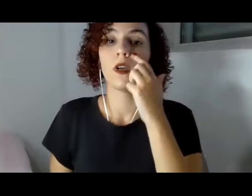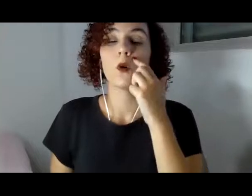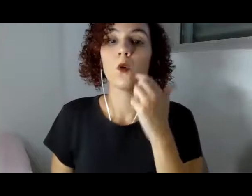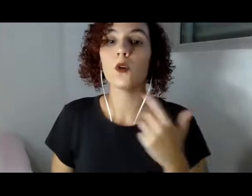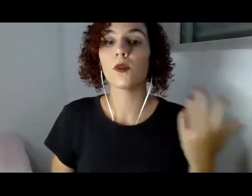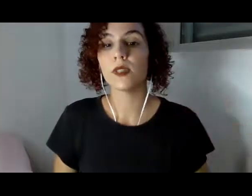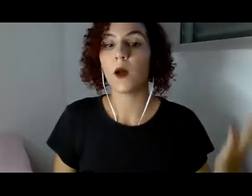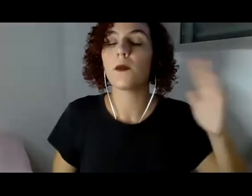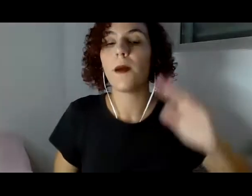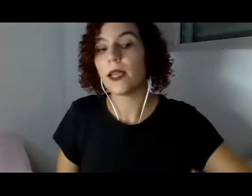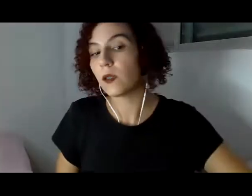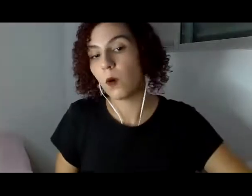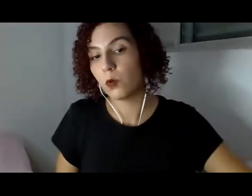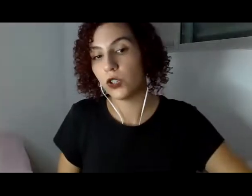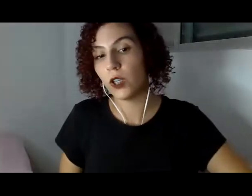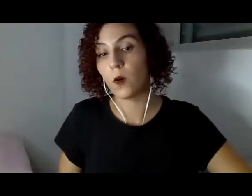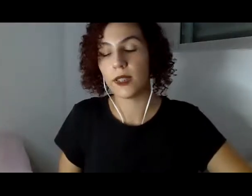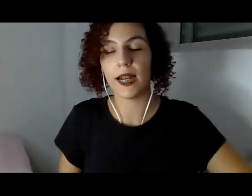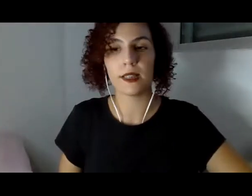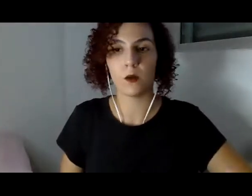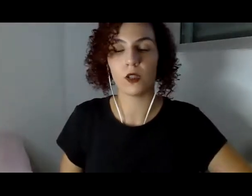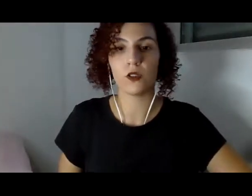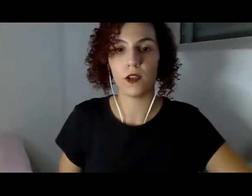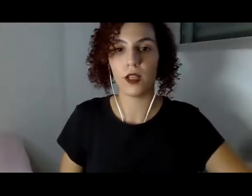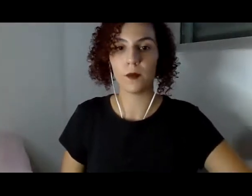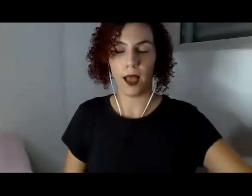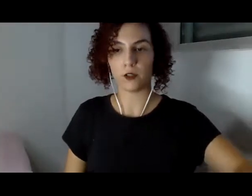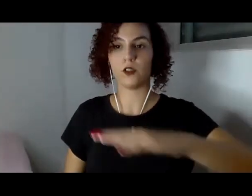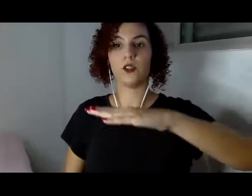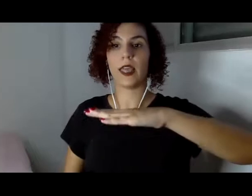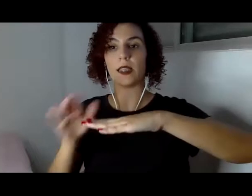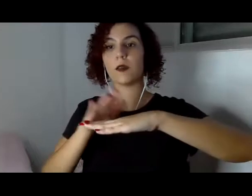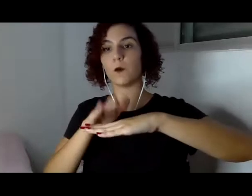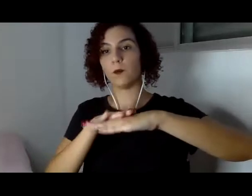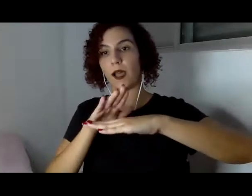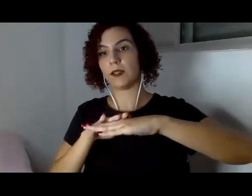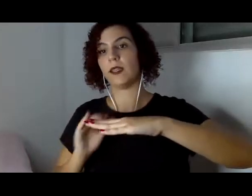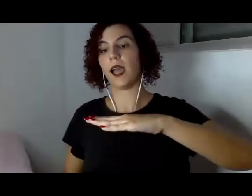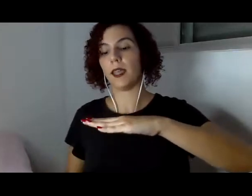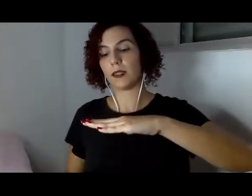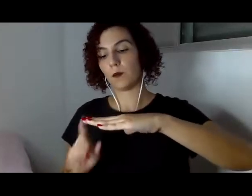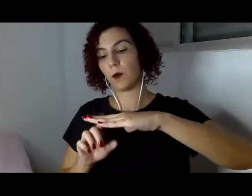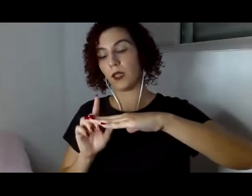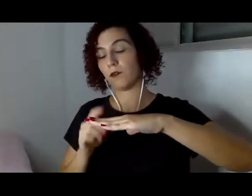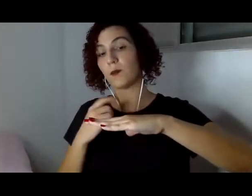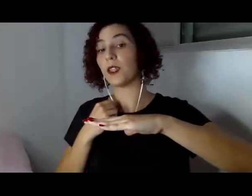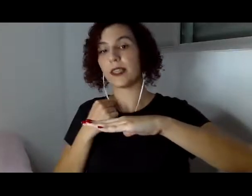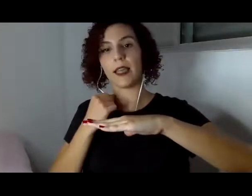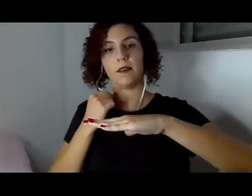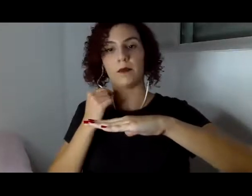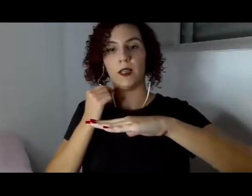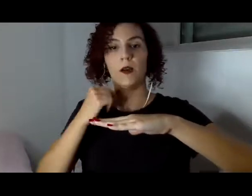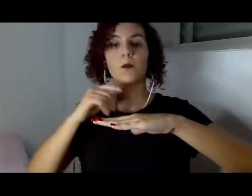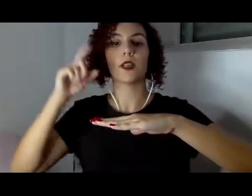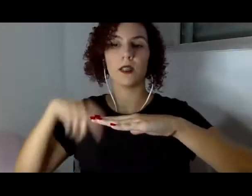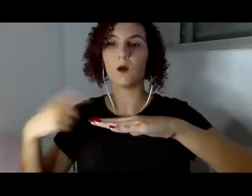Curso. Curso é um sinal que parece com o de coordenação que a gente vai ver lá embaixo. A gente tem essa mão de base. E aí, essa mão aqui não vai poder